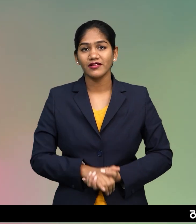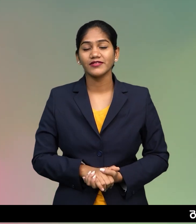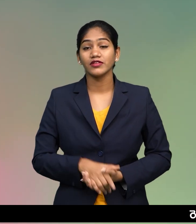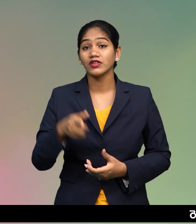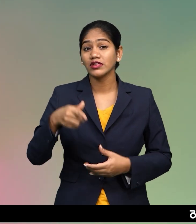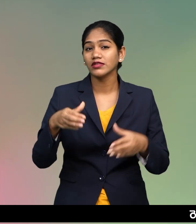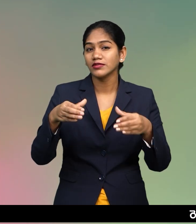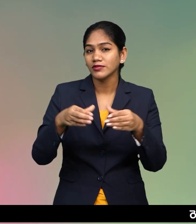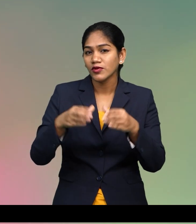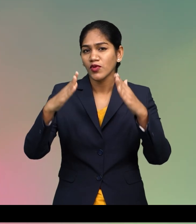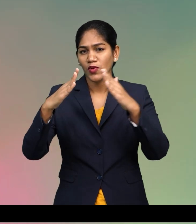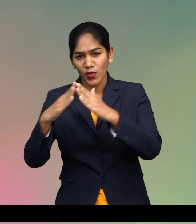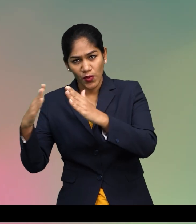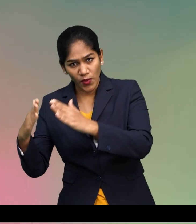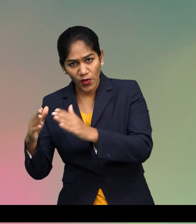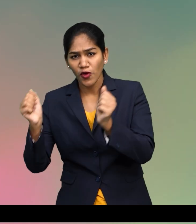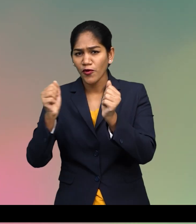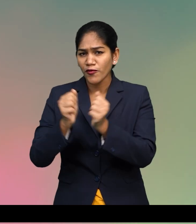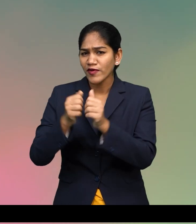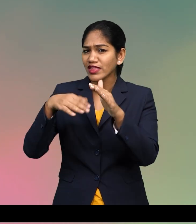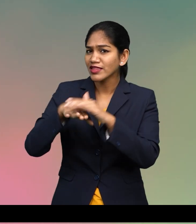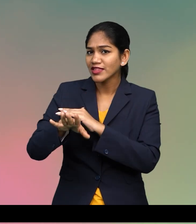రెవెన్యూ గ్రామంలోని ఇళ్ల సమూహం.